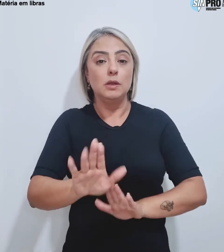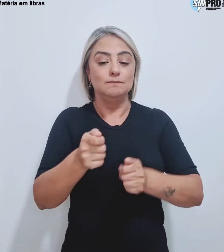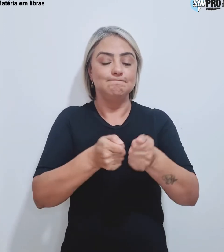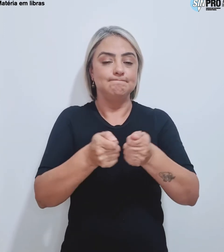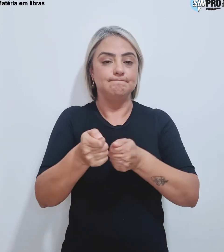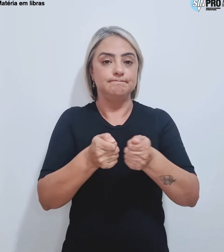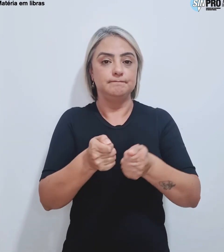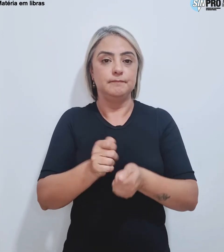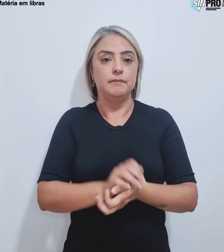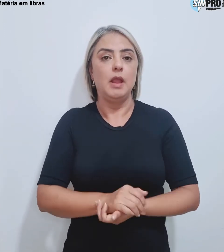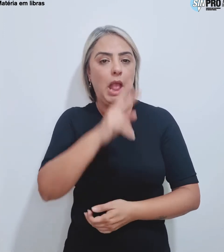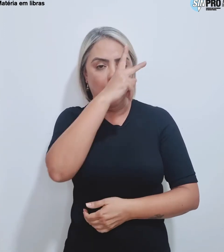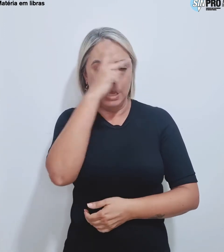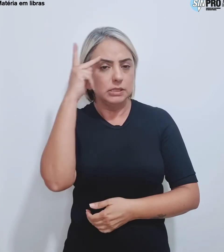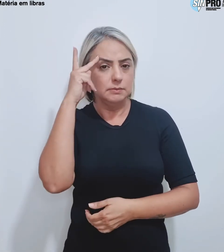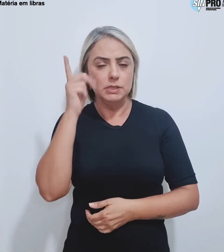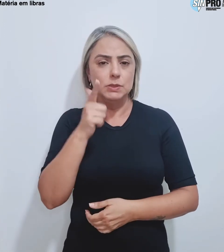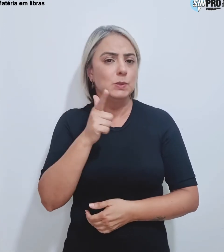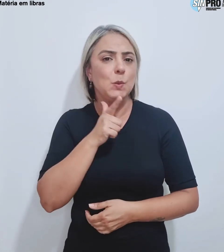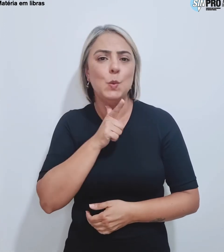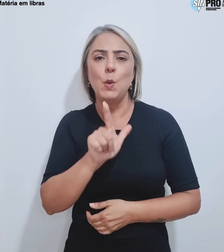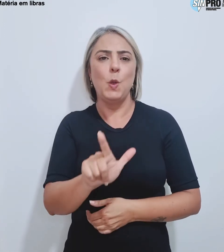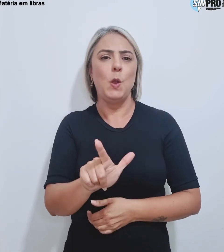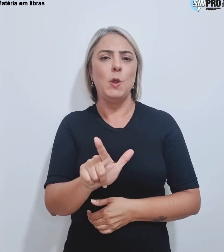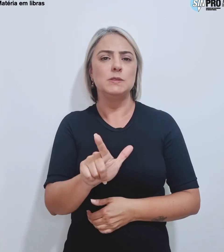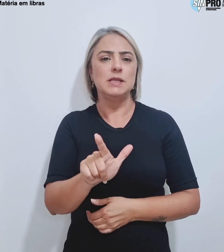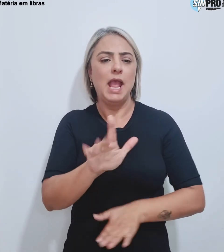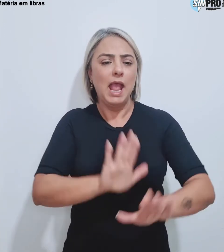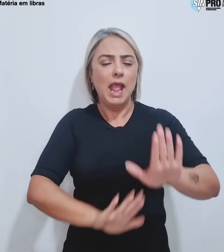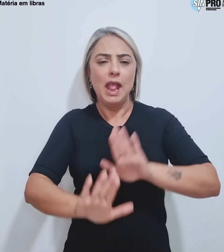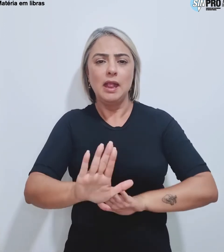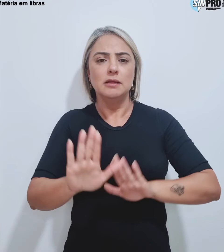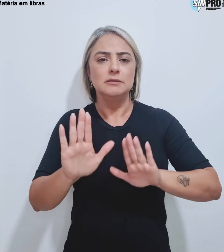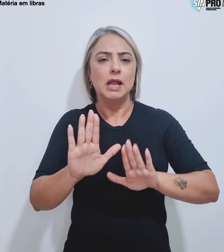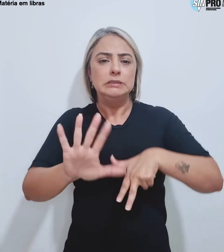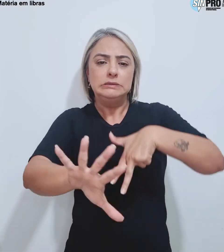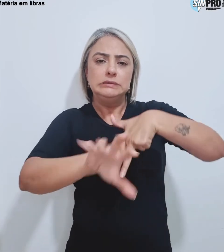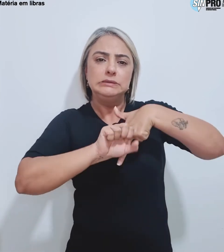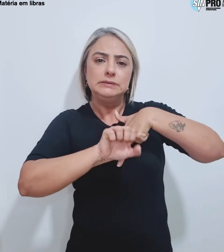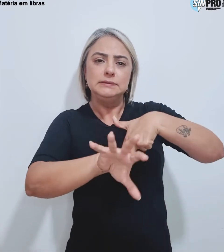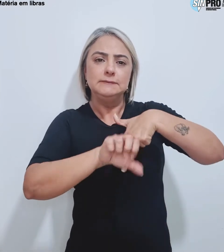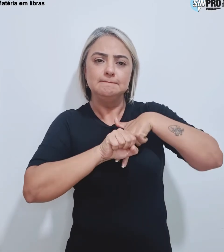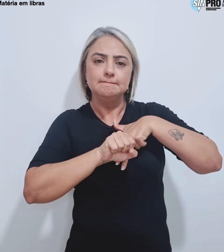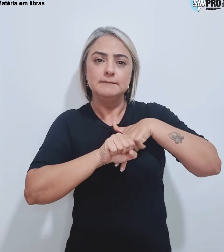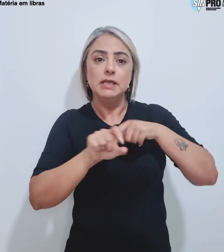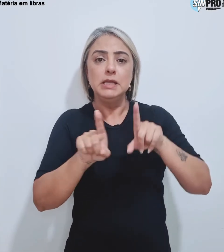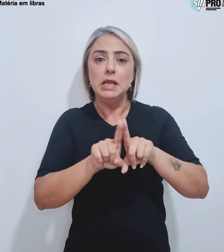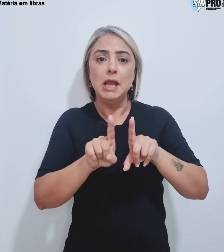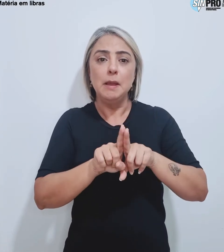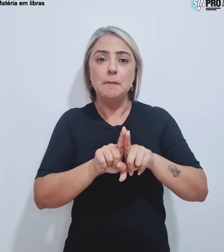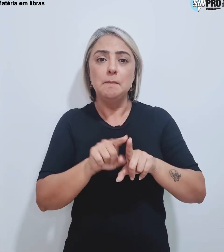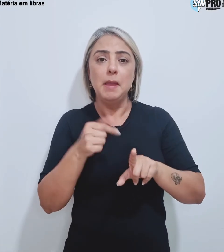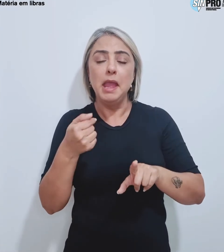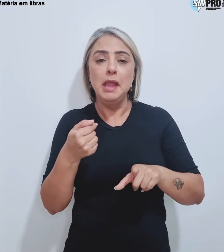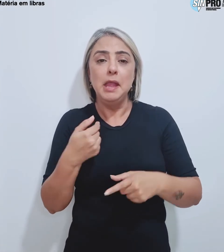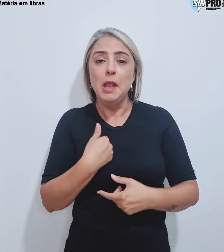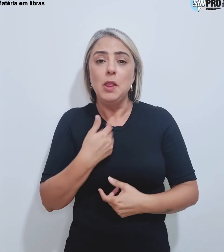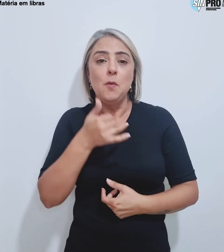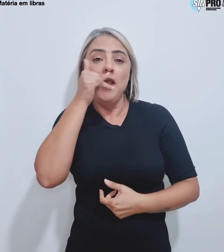e controle. As pessoas não conseguem se prevenir do contágio e nem impedir que outras